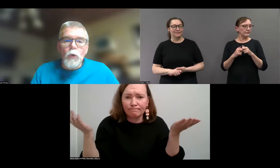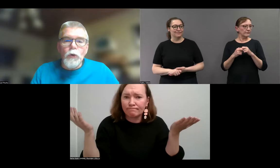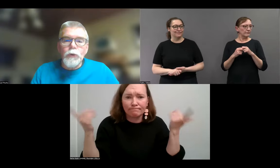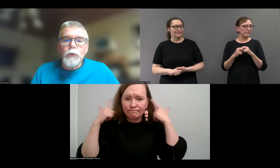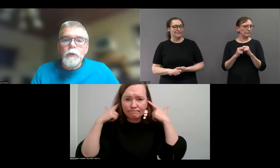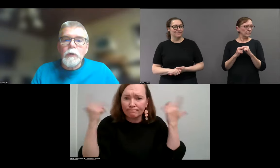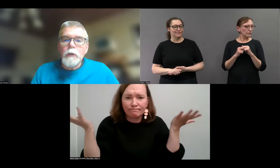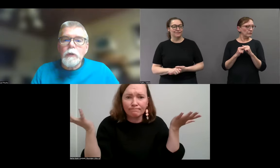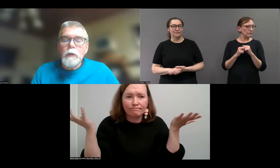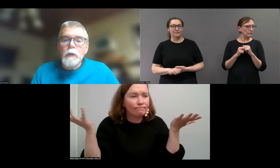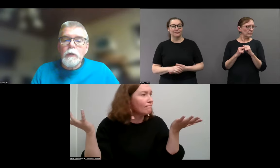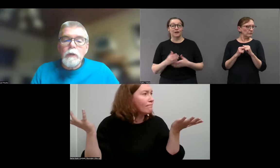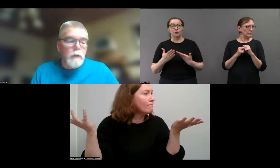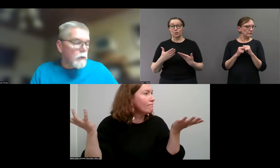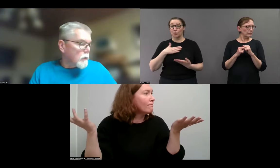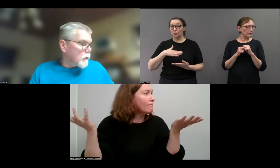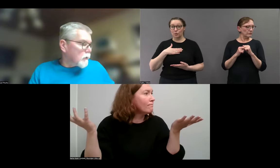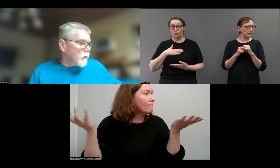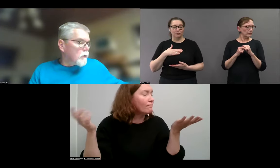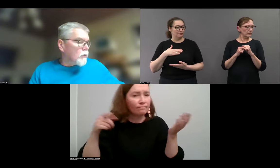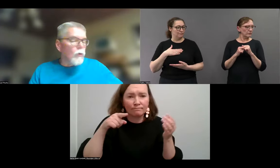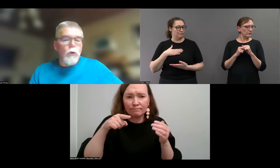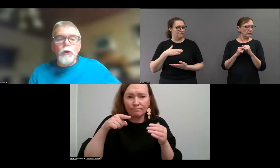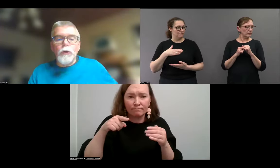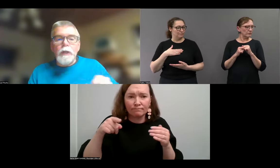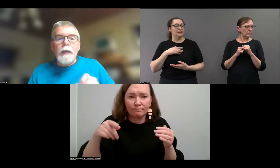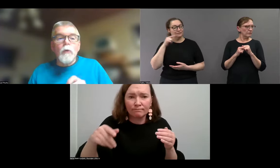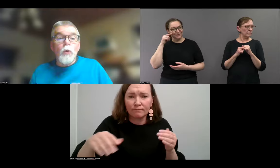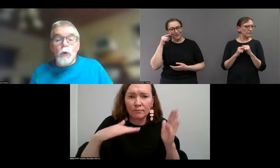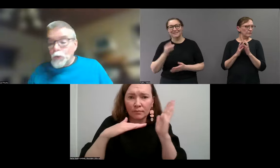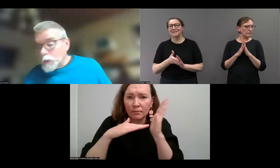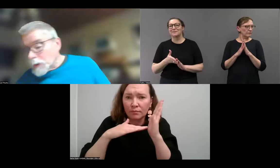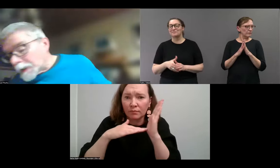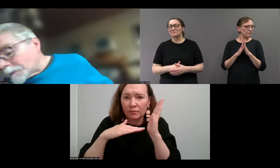Eli nyt ei valitettavasti Jyri sinun äänesi kuulu lainkaan.